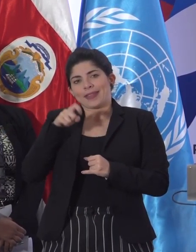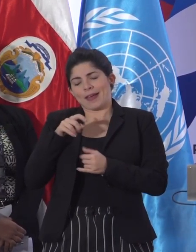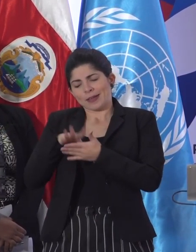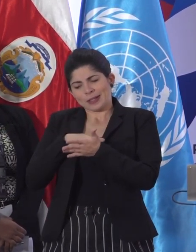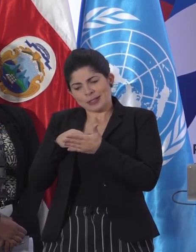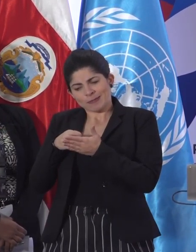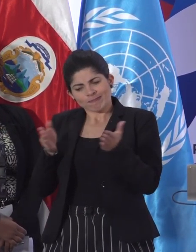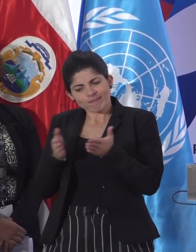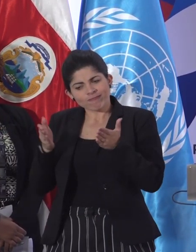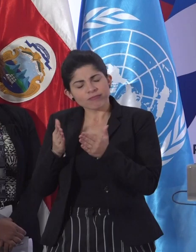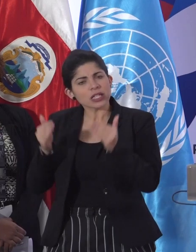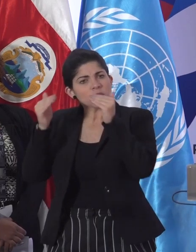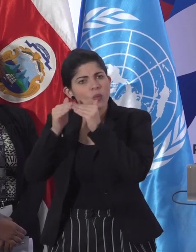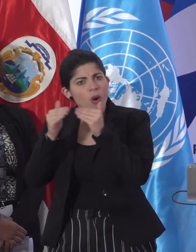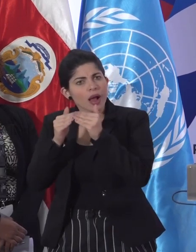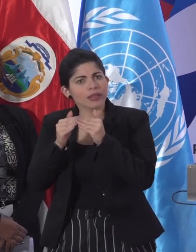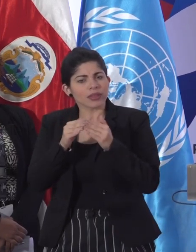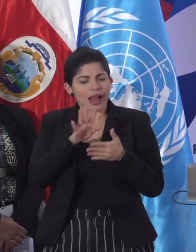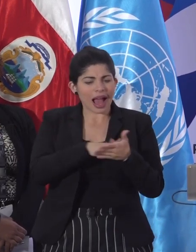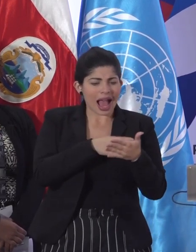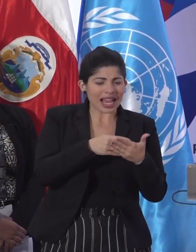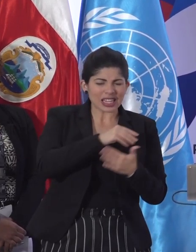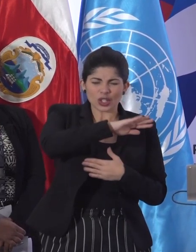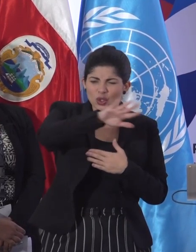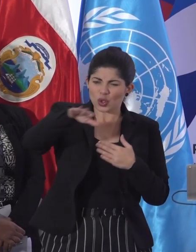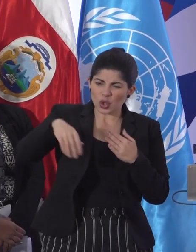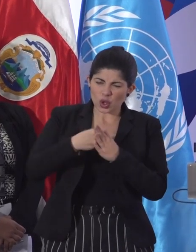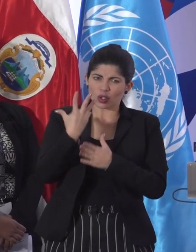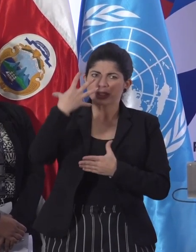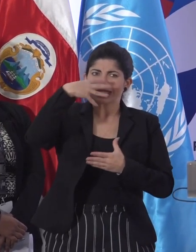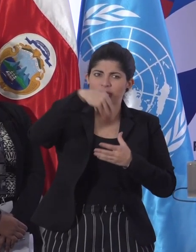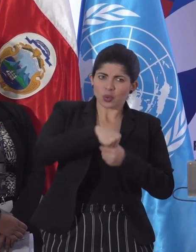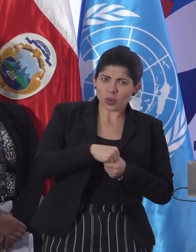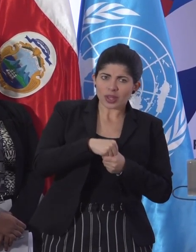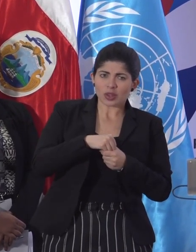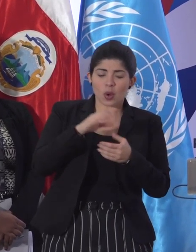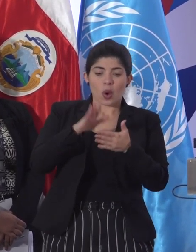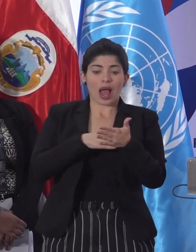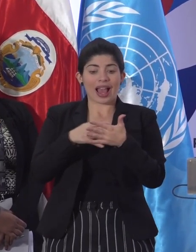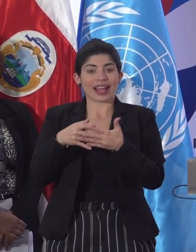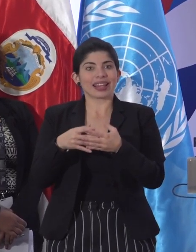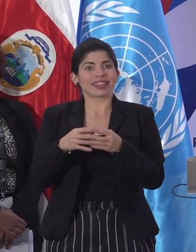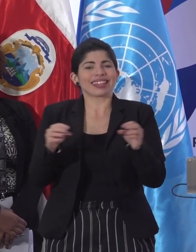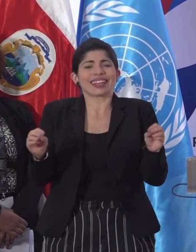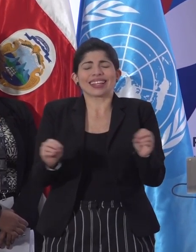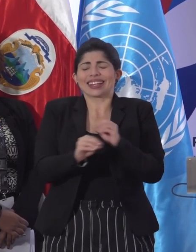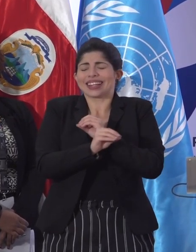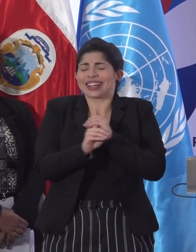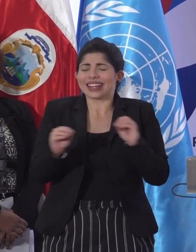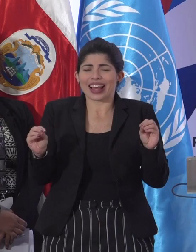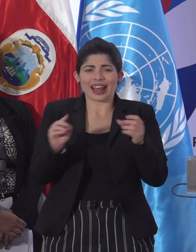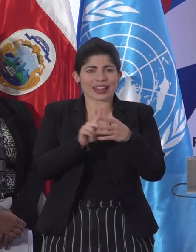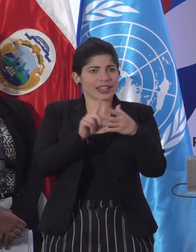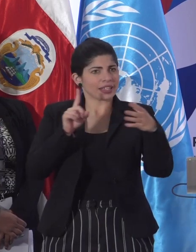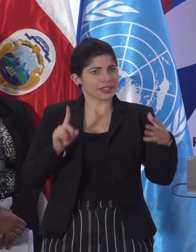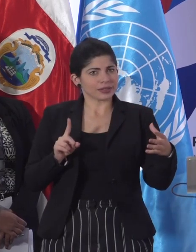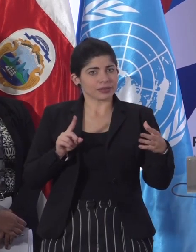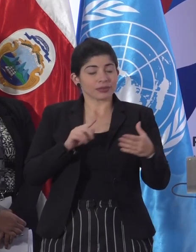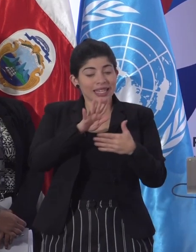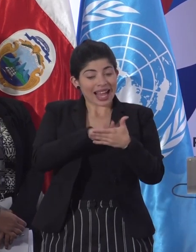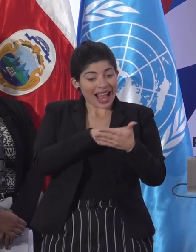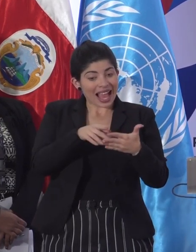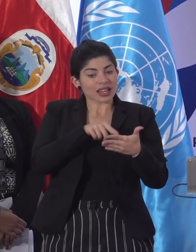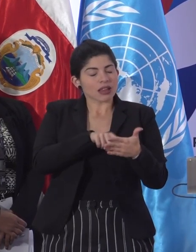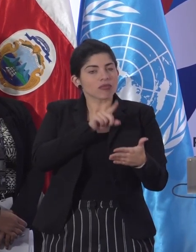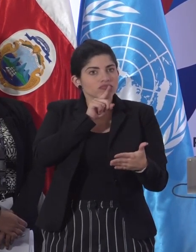de igualdad, una agenda en la que todos y todas estén incluidos, una agenda que no deje absolutamente a nadie atrás, una agenda